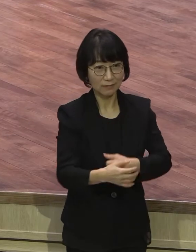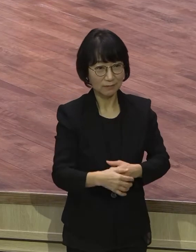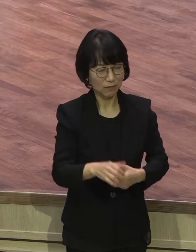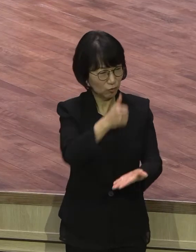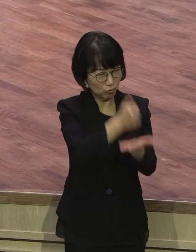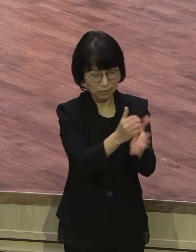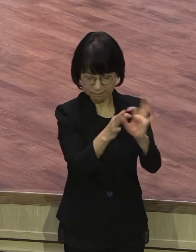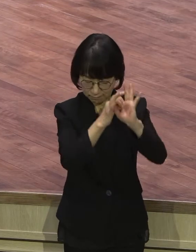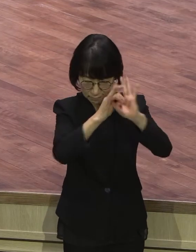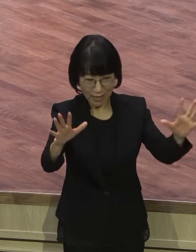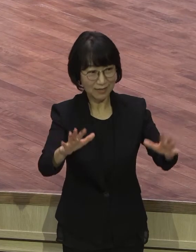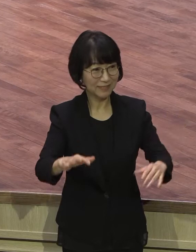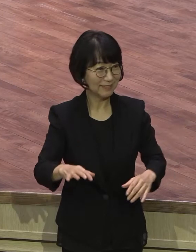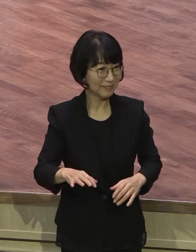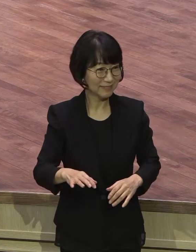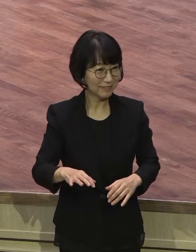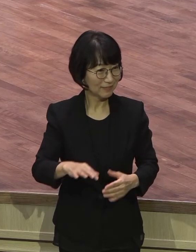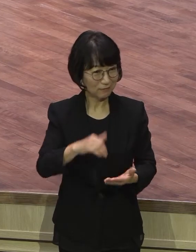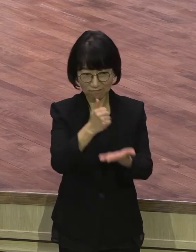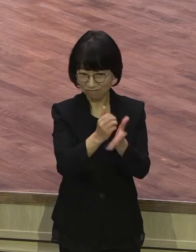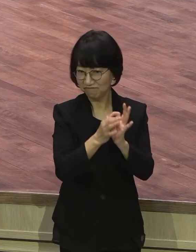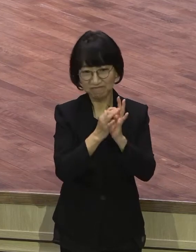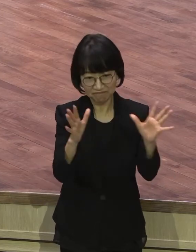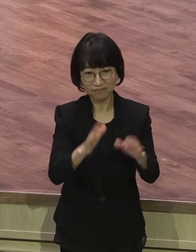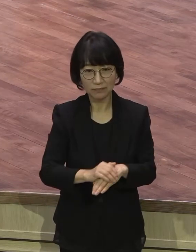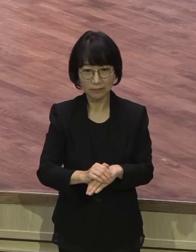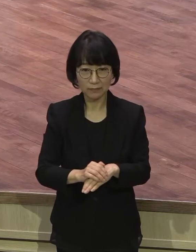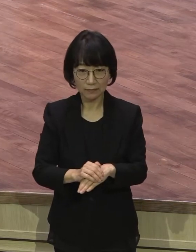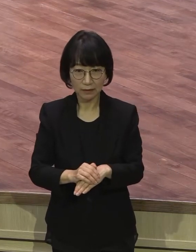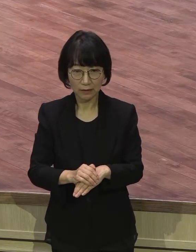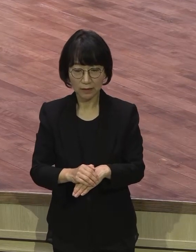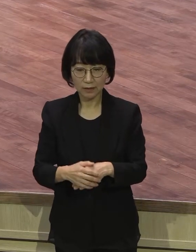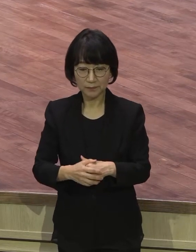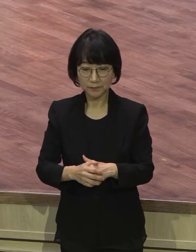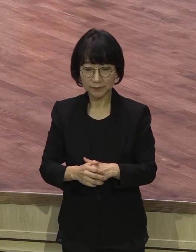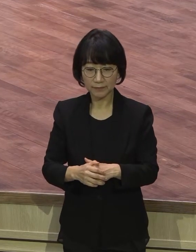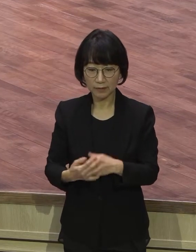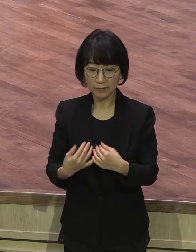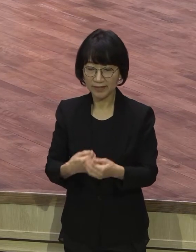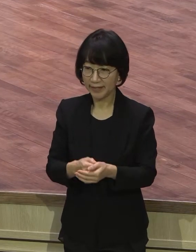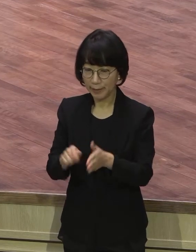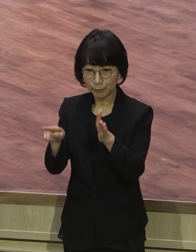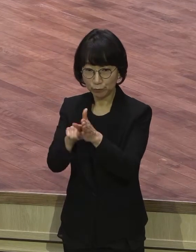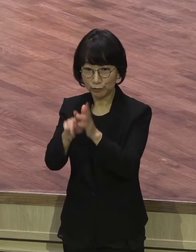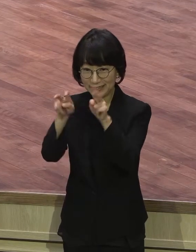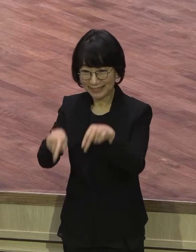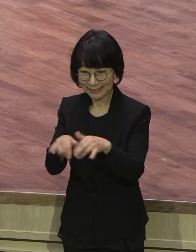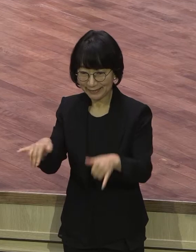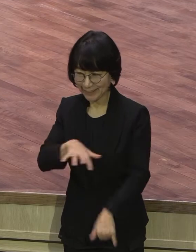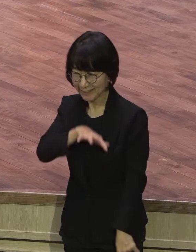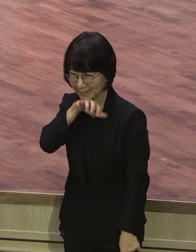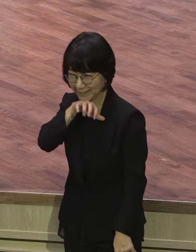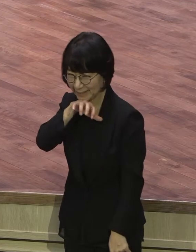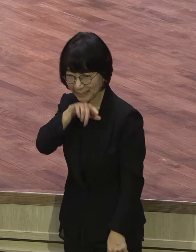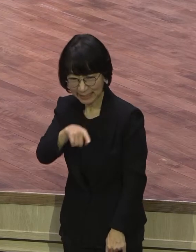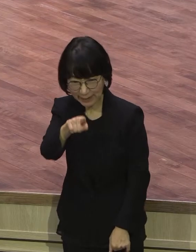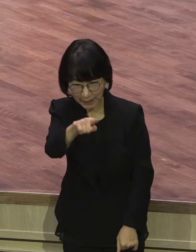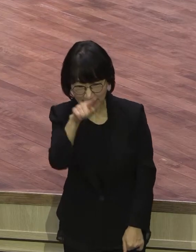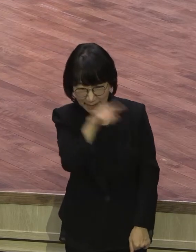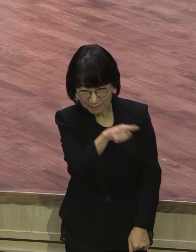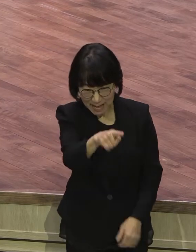특별사면이에요. 이유 없어. 불신자 볼 때 불평할 수 있어요. 나보다 훨씬 악한 놈인데 저 못된 놈인데